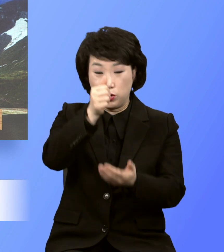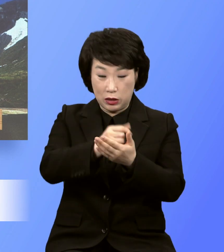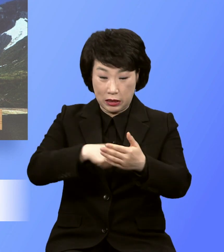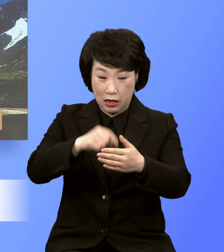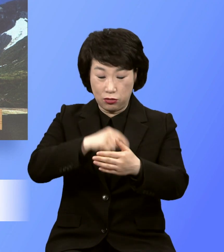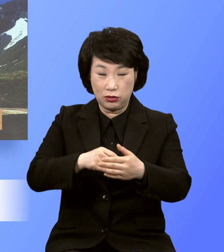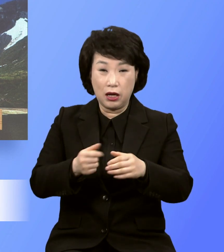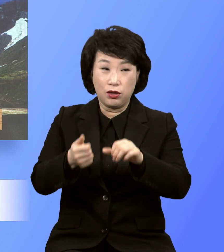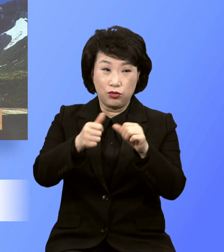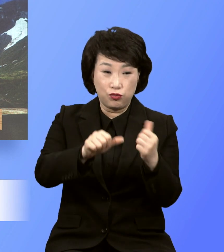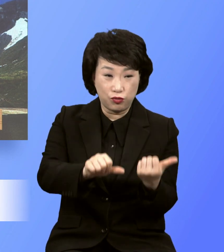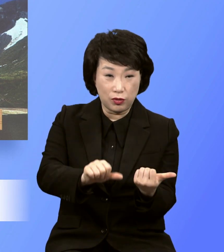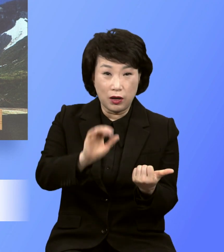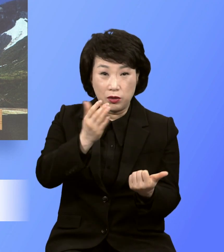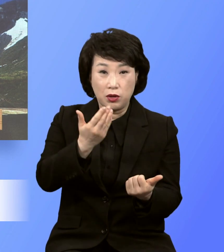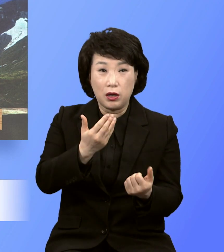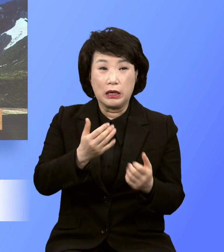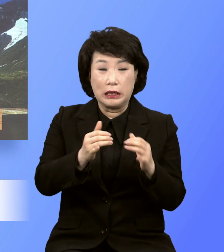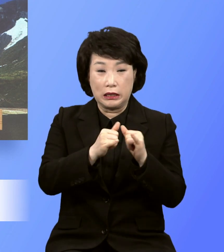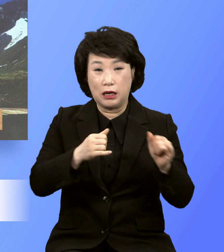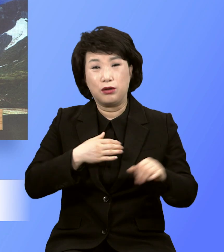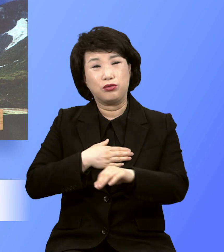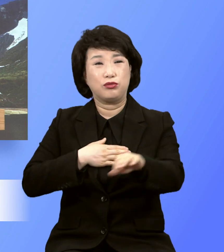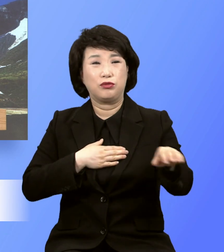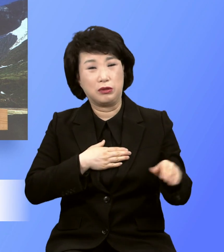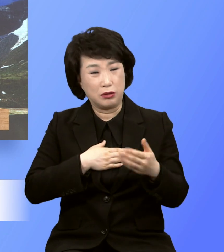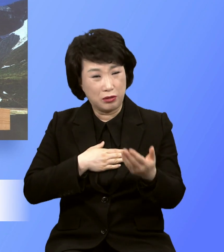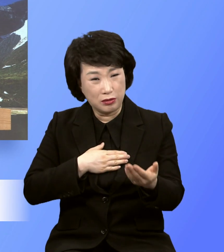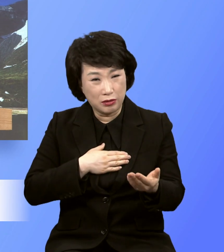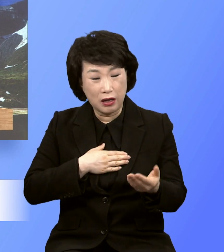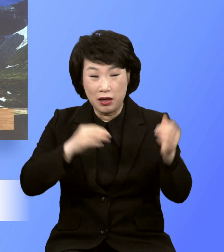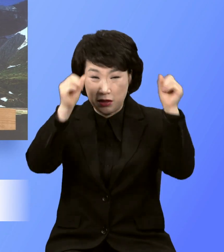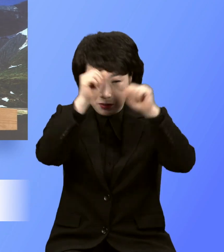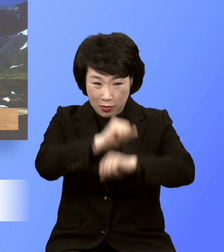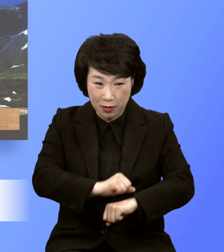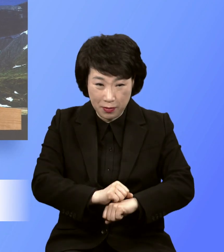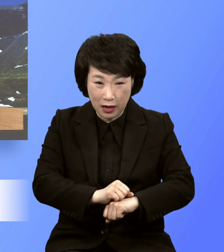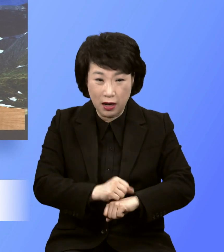아래서 죽게 된 인간은 멸망,